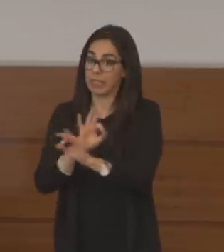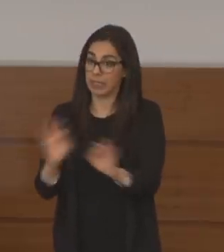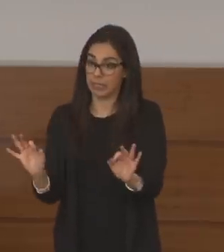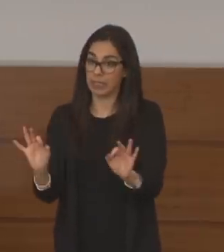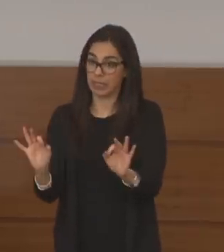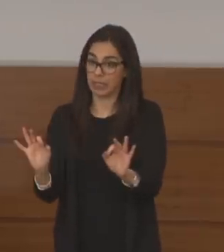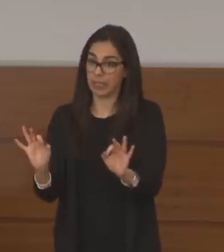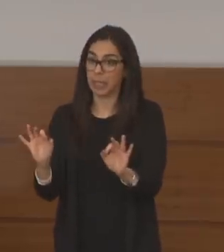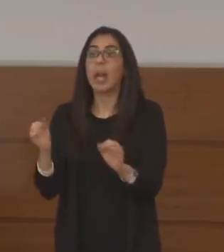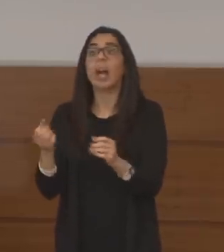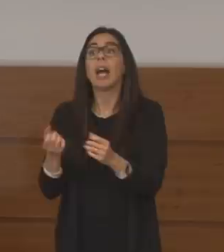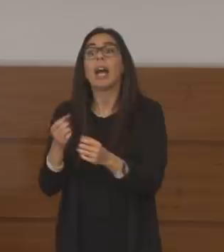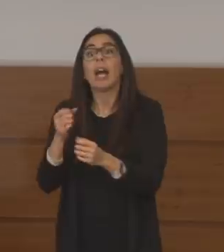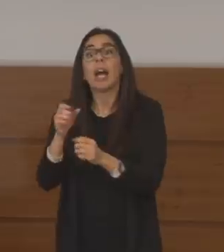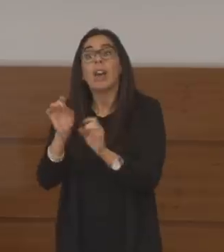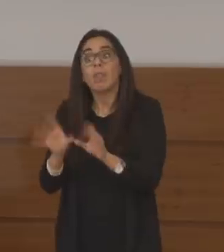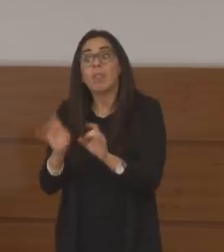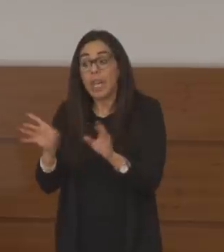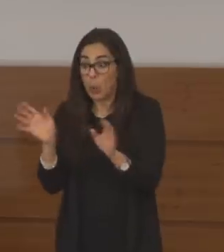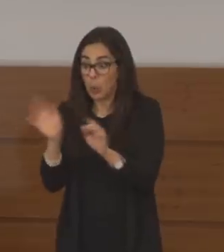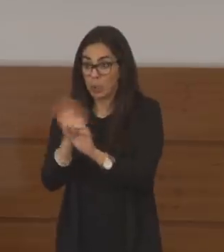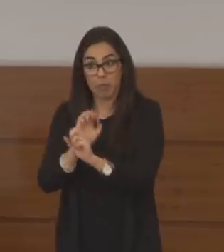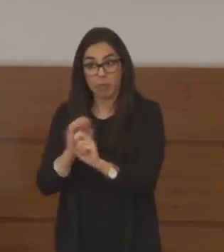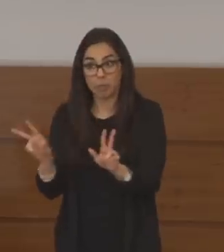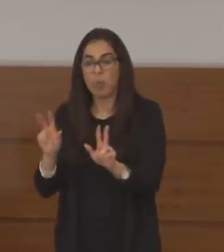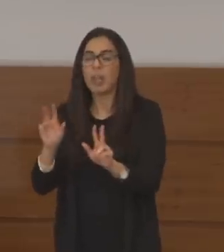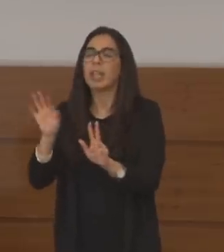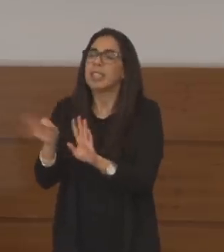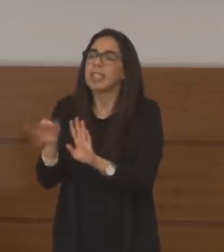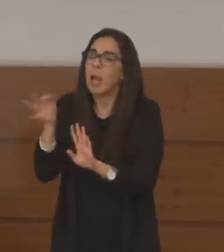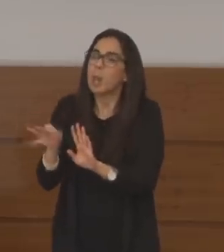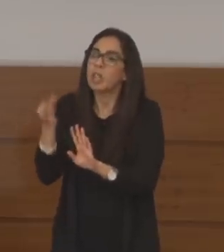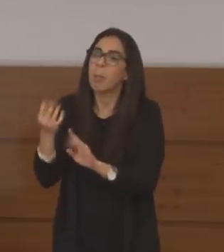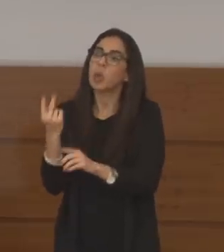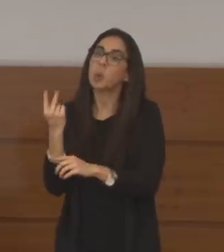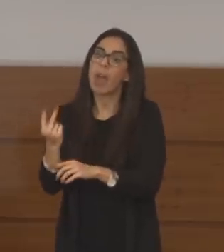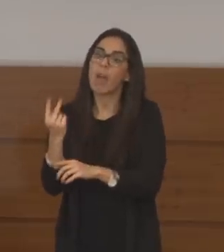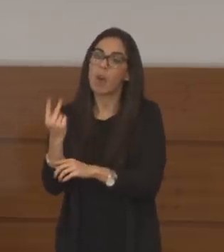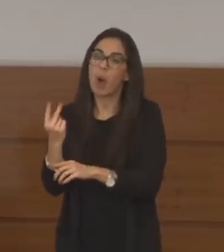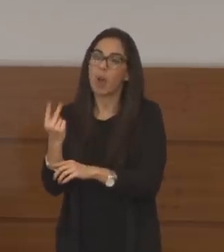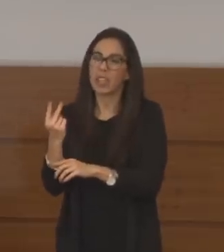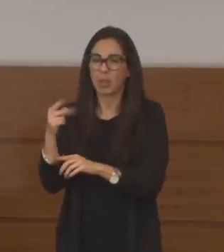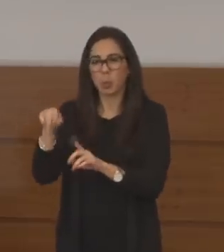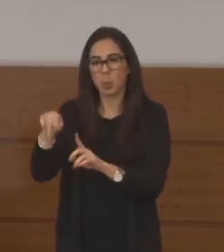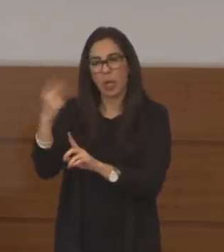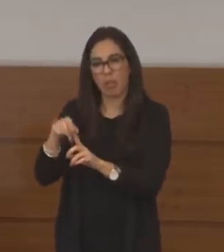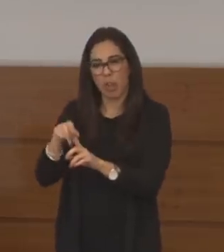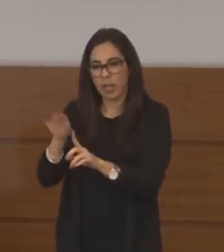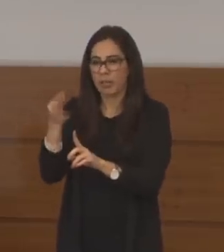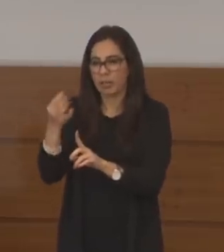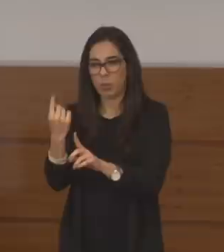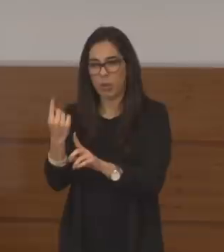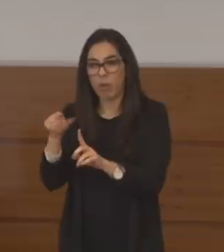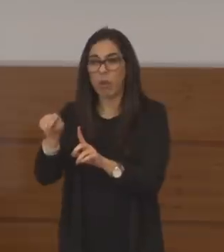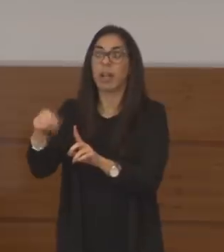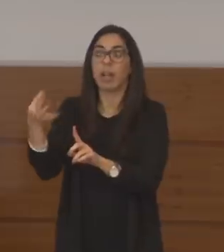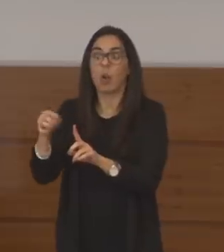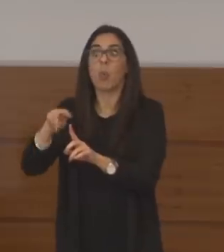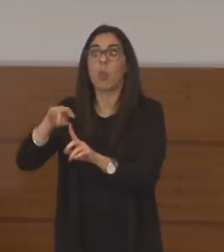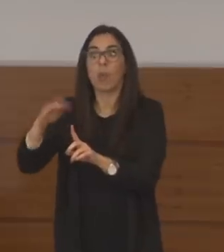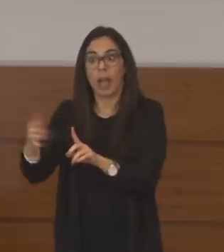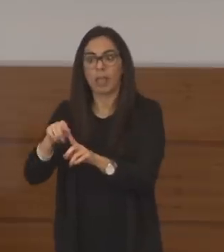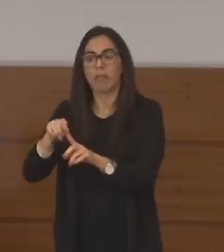con due test negativi a distanza di 24 ore sono persone che possono riprendere una vita